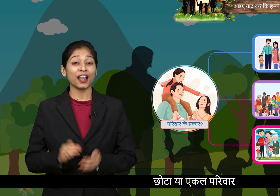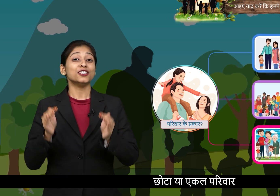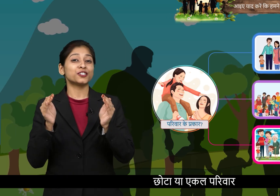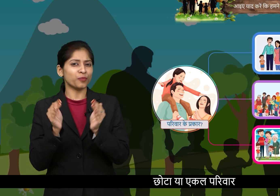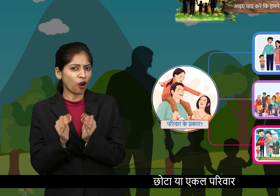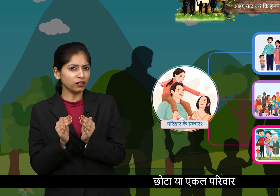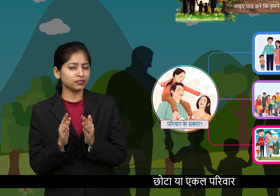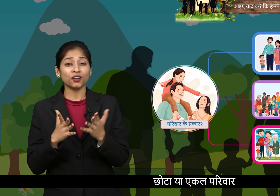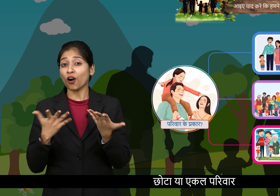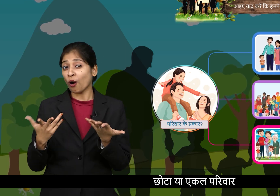छोटा या एकल परिवार,